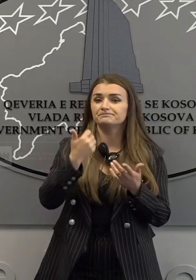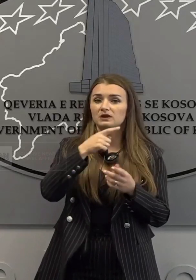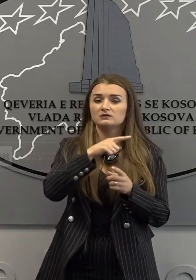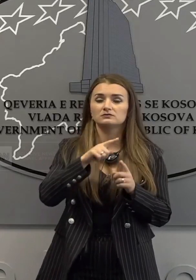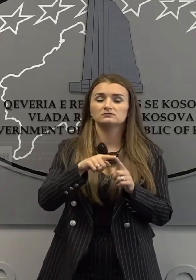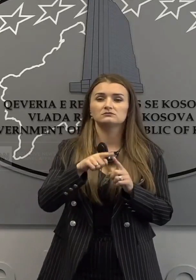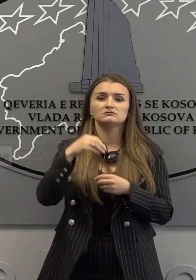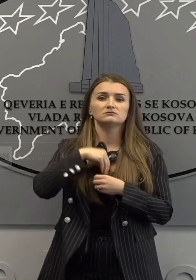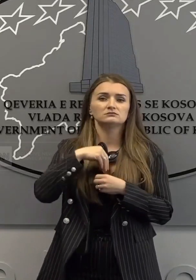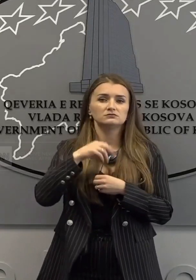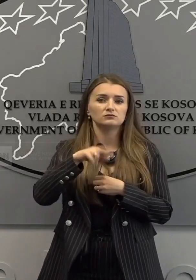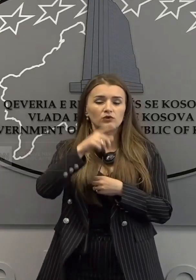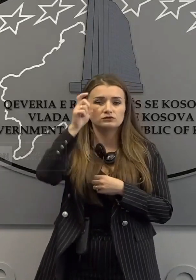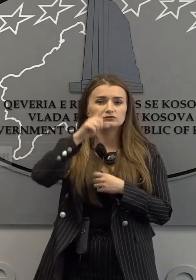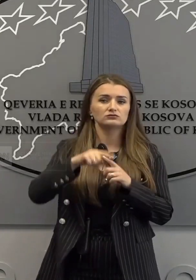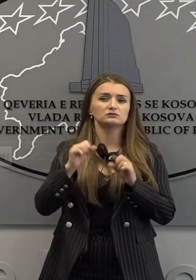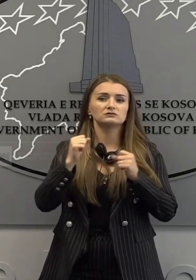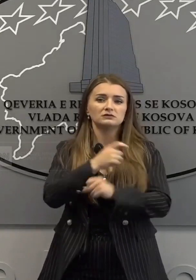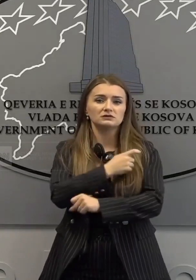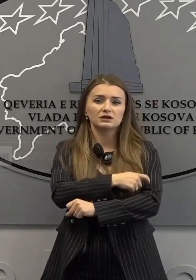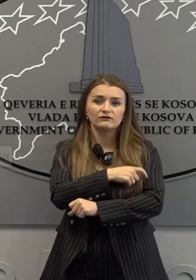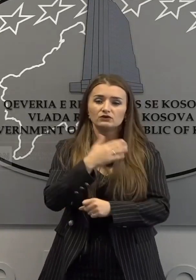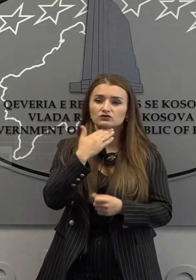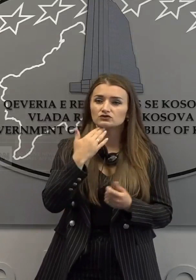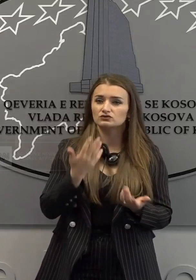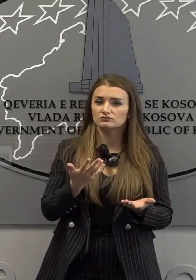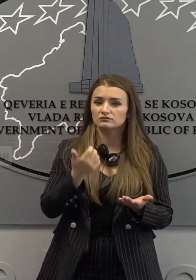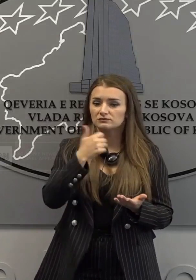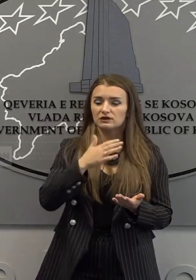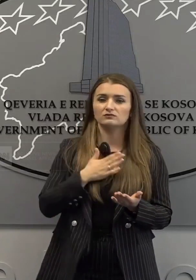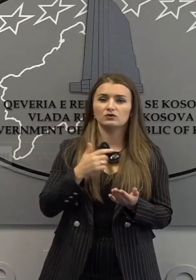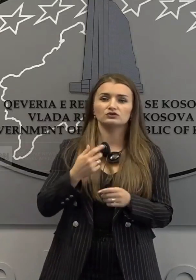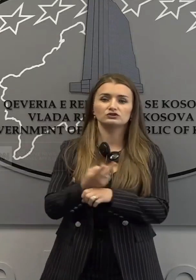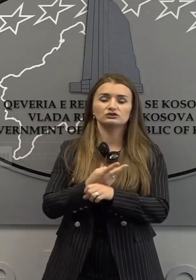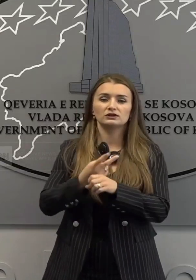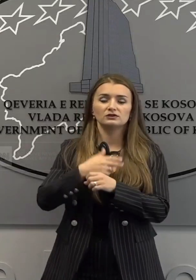padurushme të brendshme të saj që rezulton nga sukses të shtetit tonë,